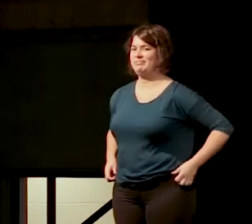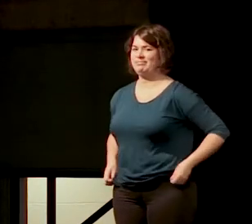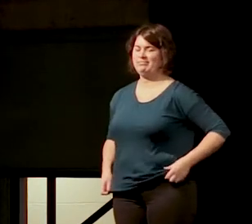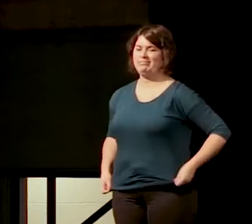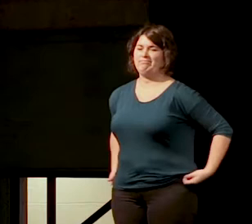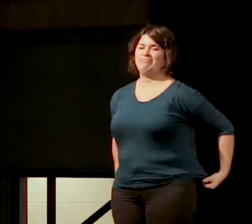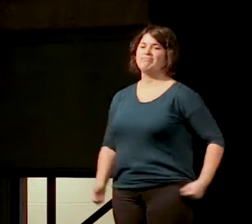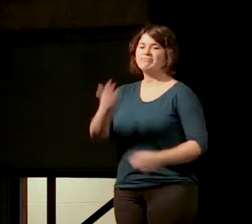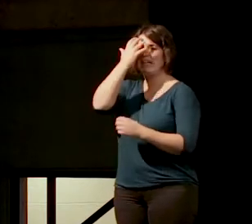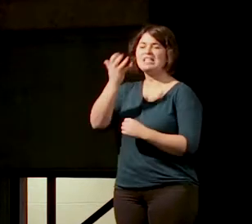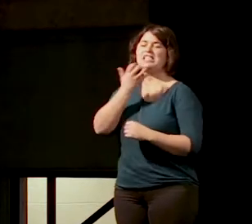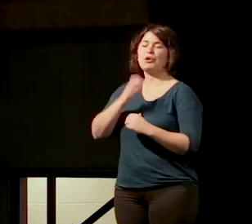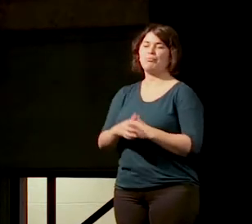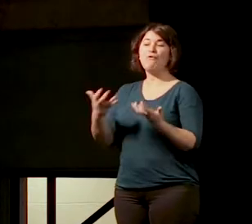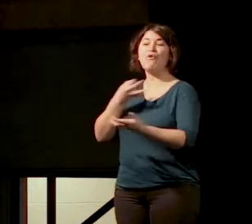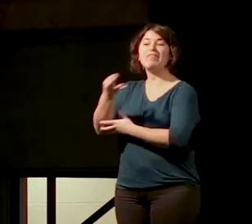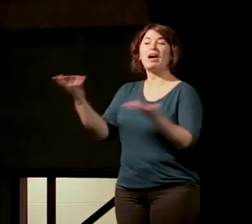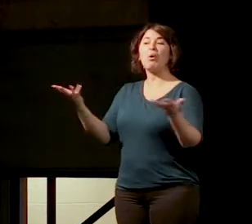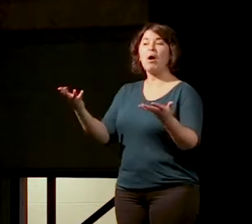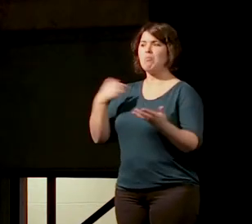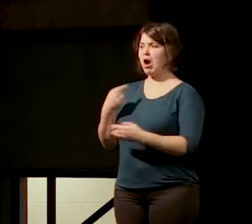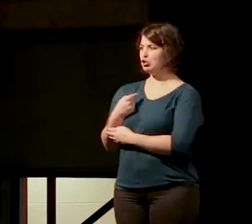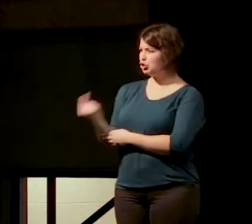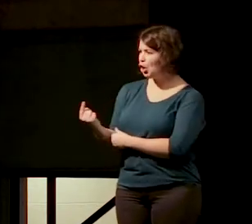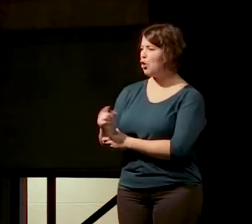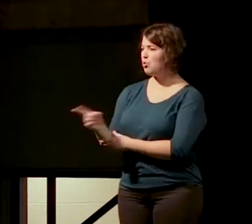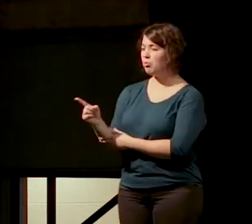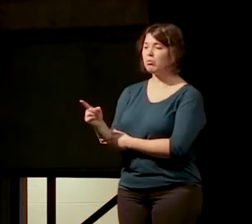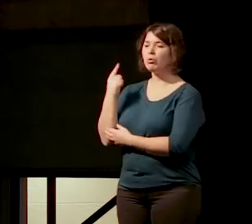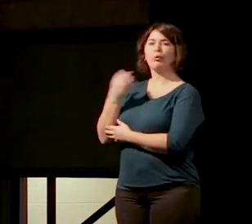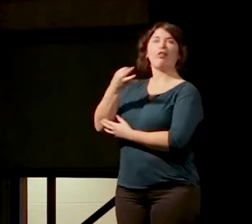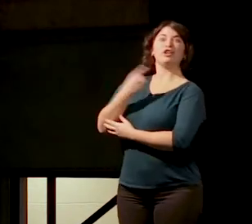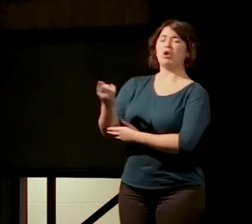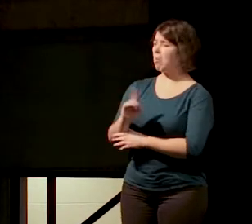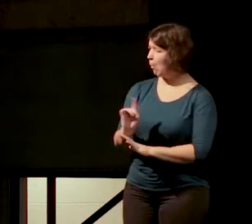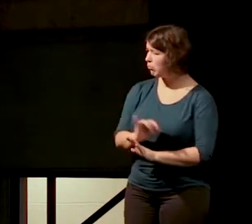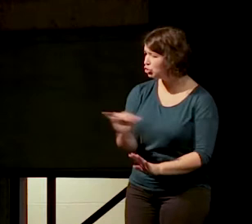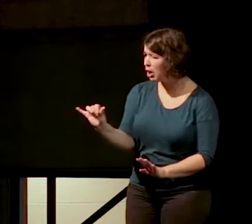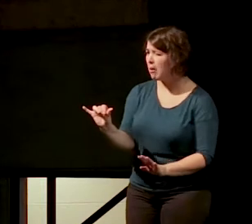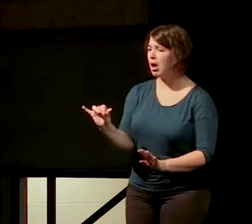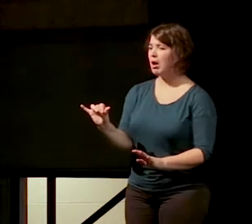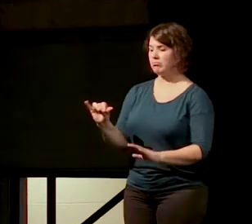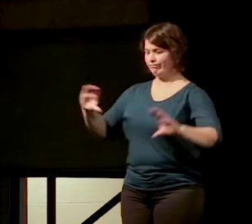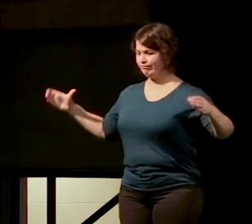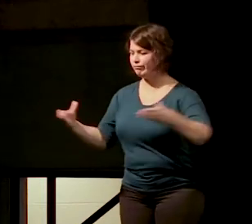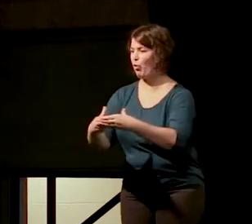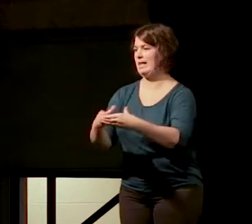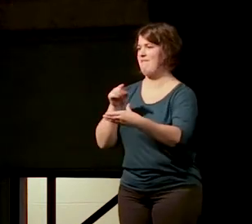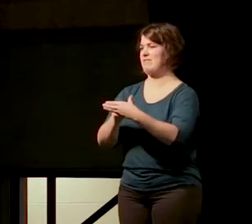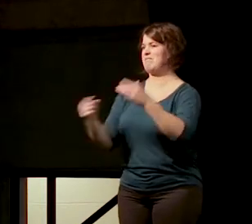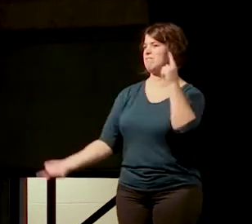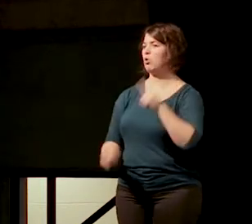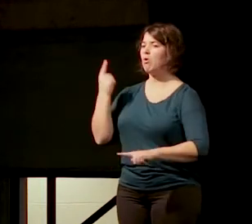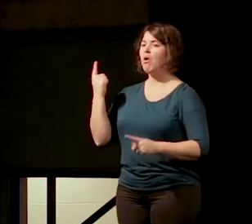Et plus sérieusement, ce que je veux vous dire, c'est que je ne suis pas seul. Je ne l'ai jamais prétendu. Le collectif, voilà ce qui